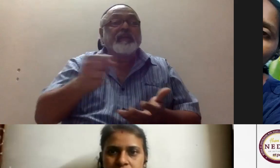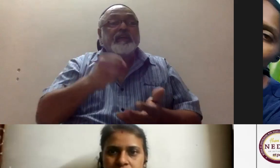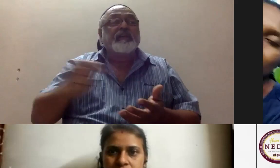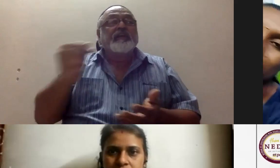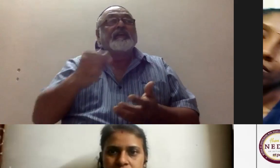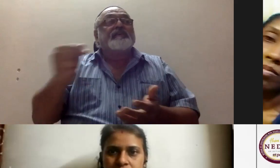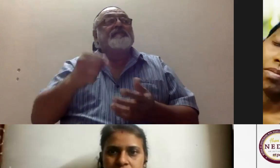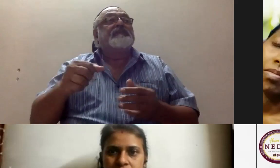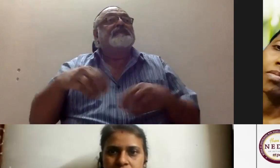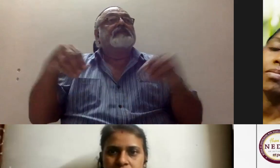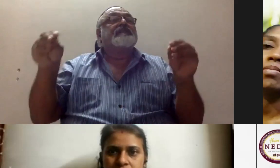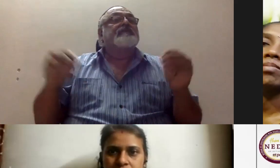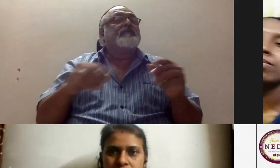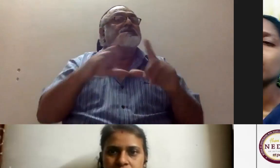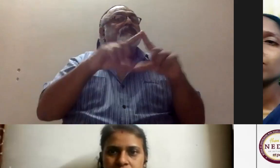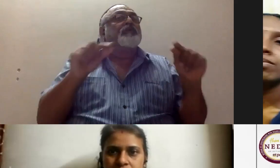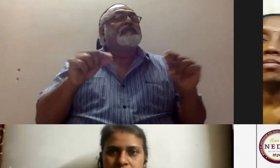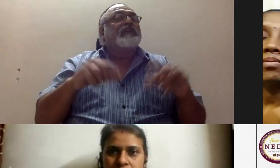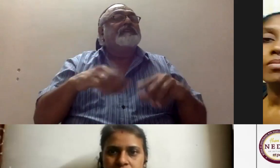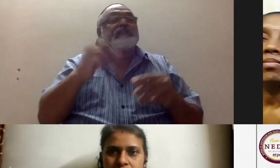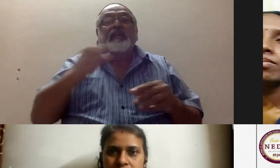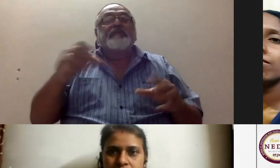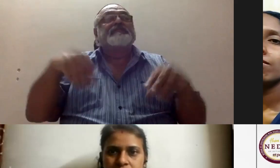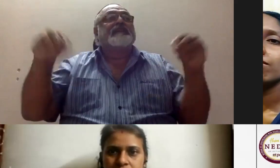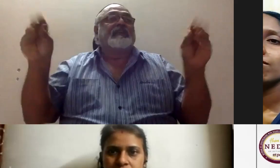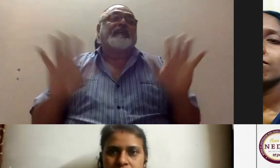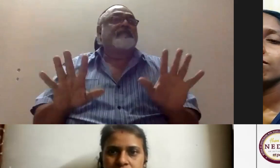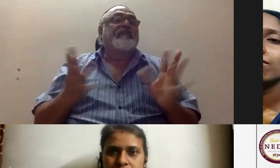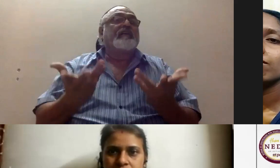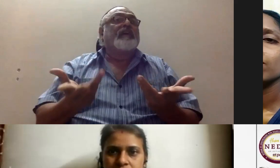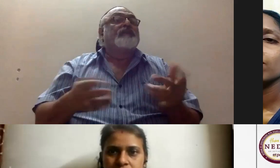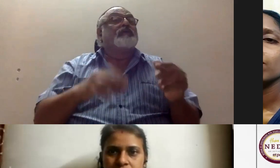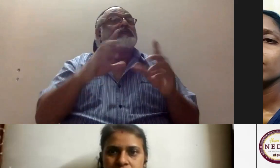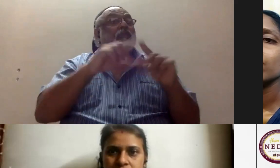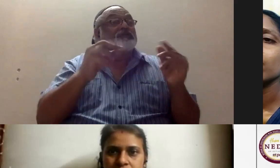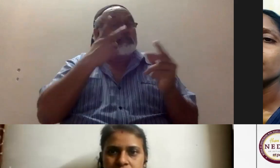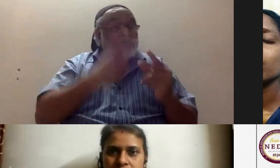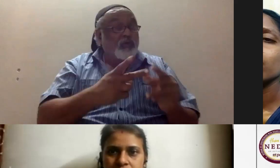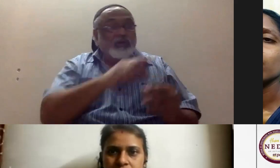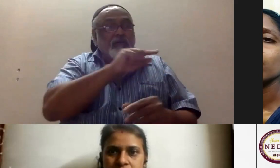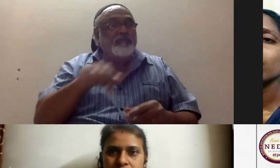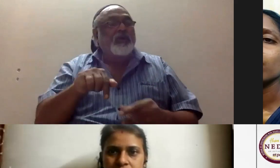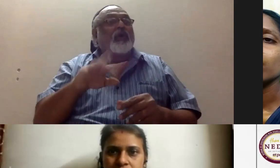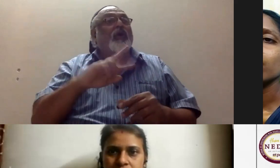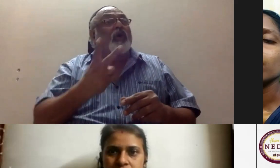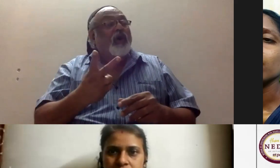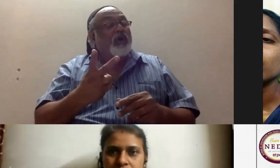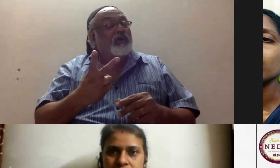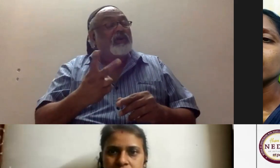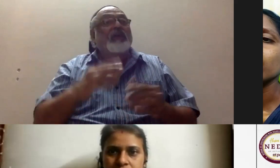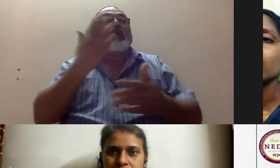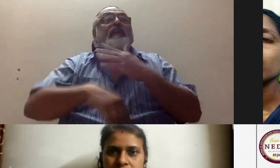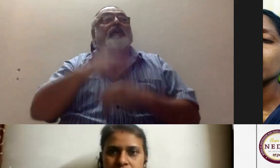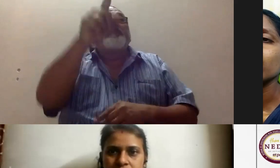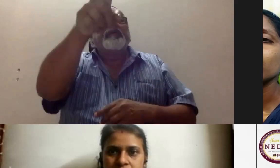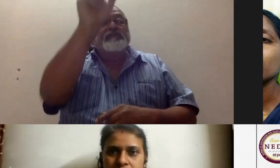वो समोसा लेने आते हैं? तो प्रोडक्ट आपको मक्खी जैसे लेकर आएगा लोगों को, कस्टमर